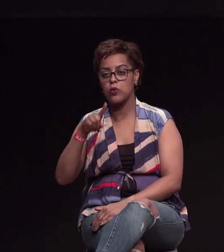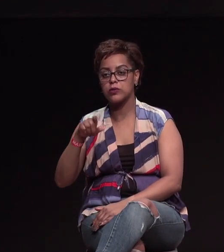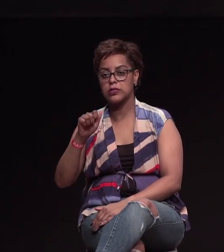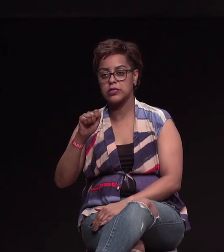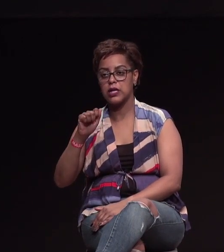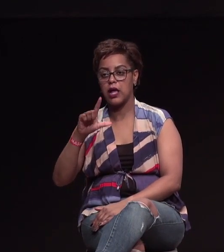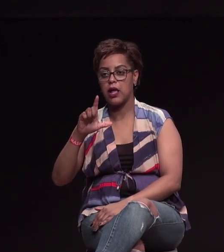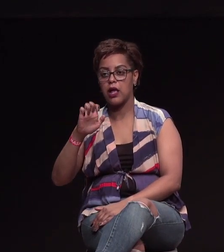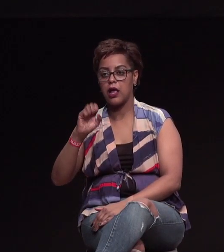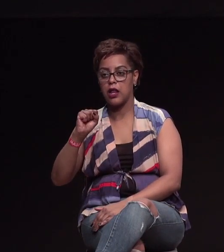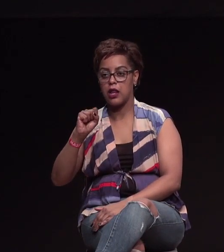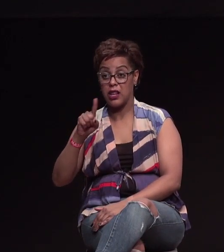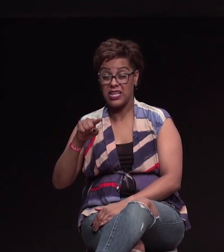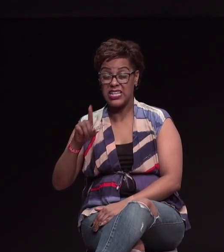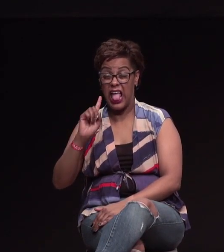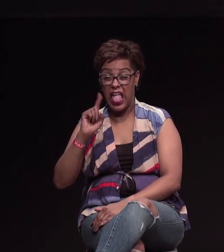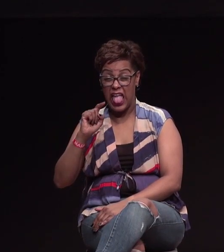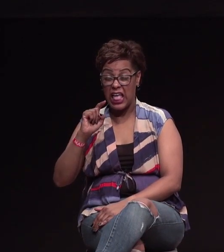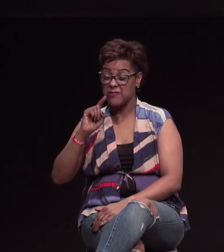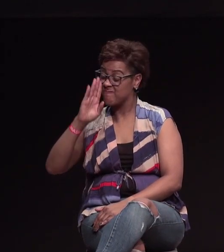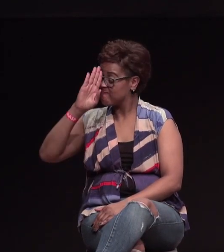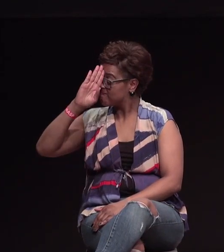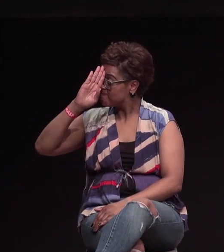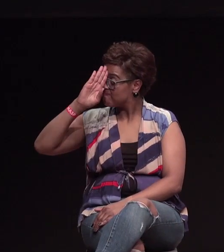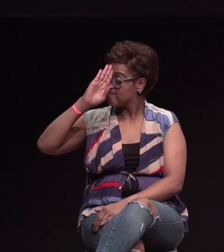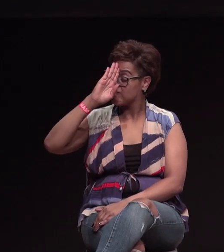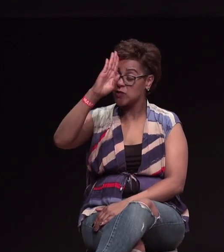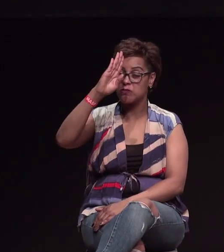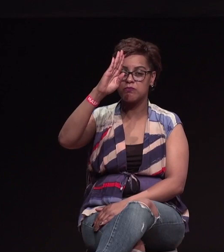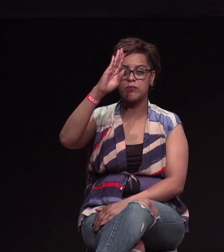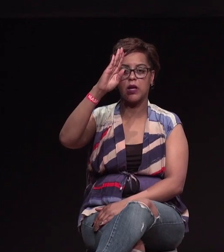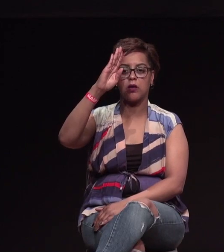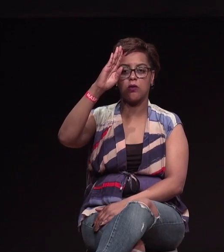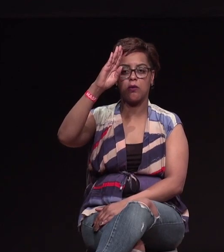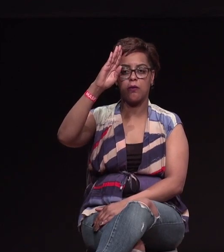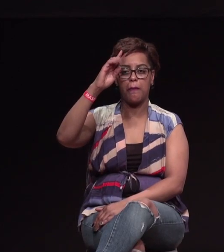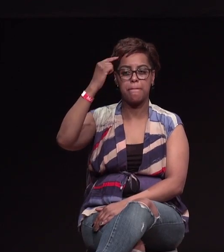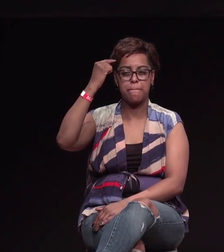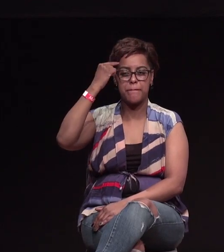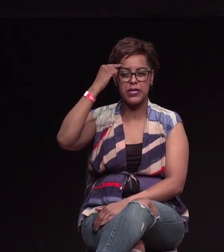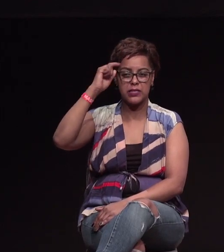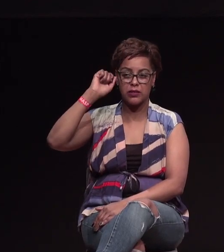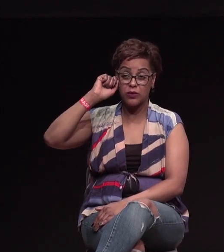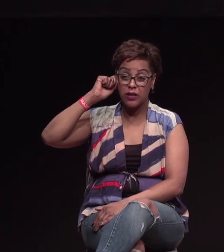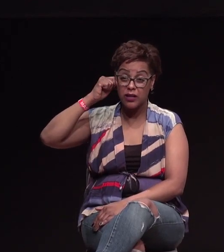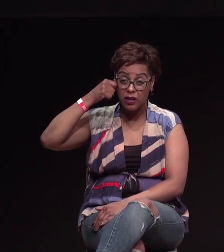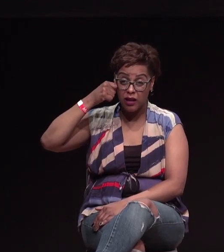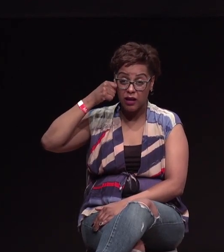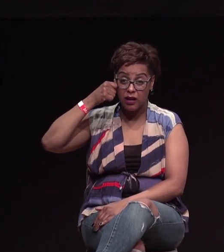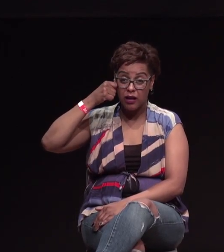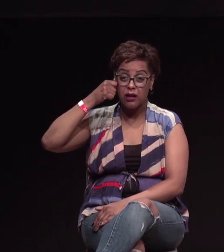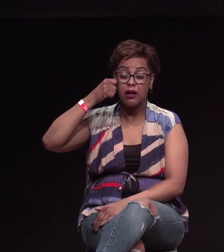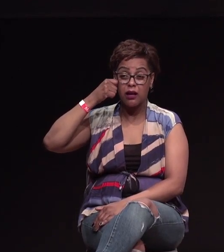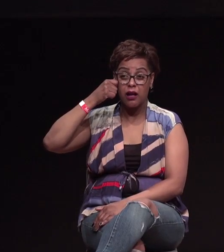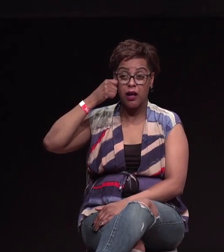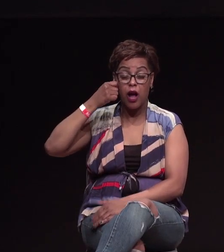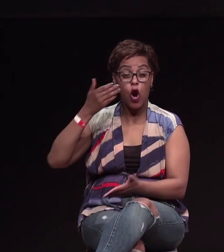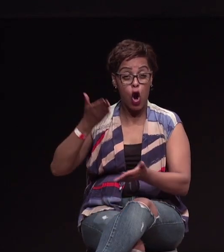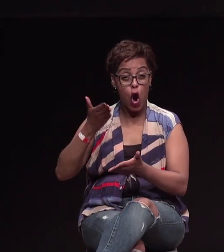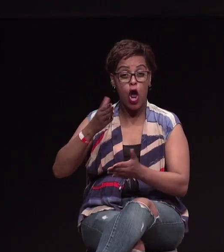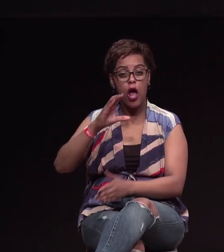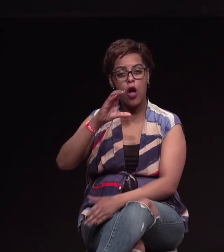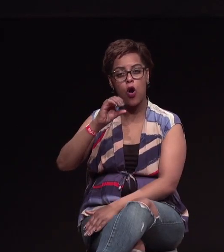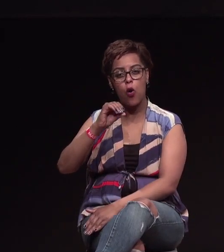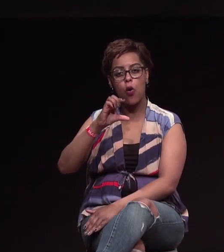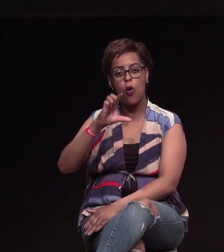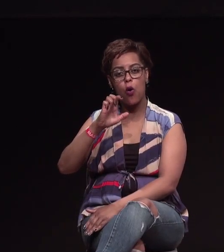nossa pensadora negra fundadora, né? Essa coletânea foi publicada pelos meninos, por um